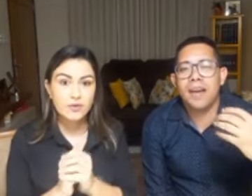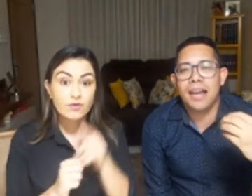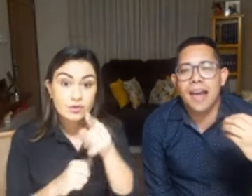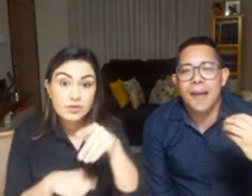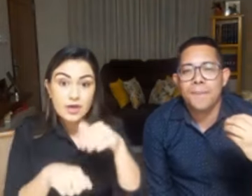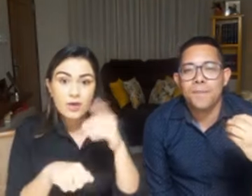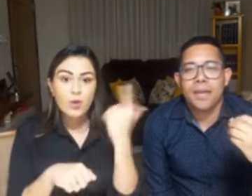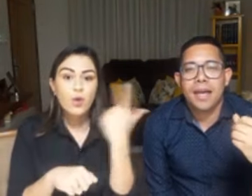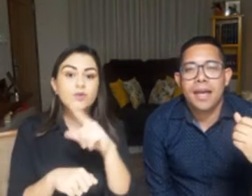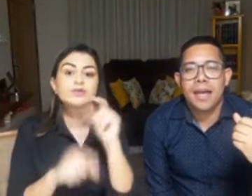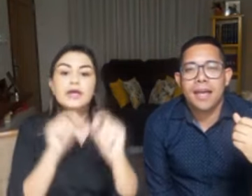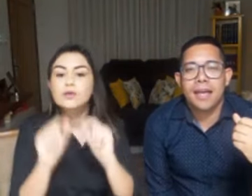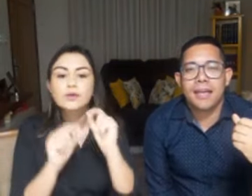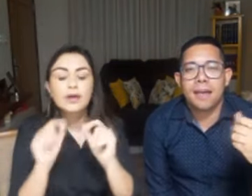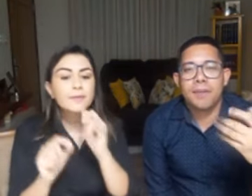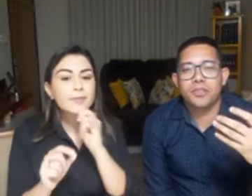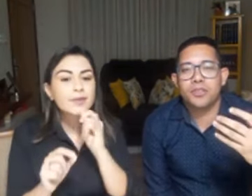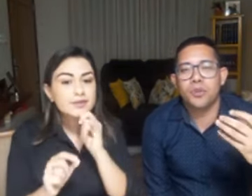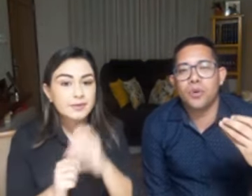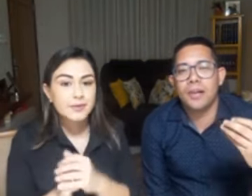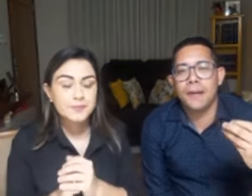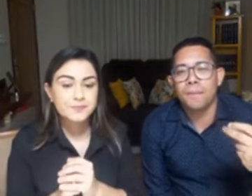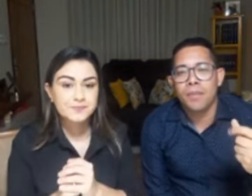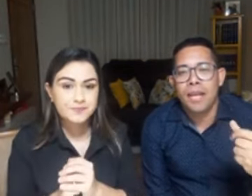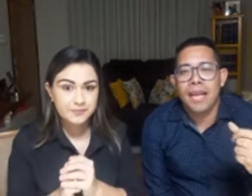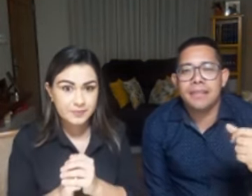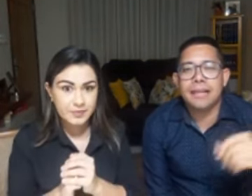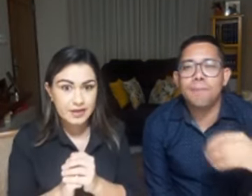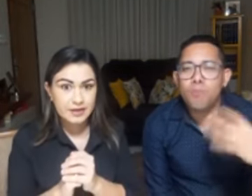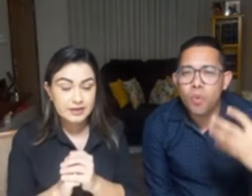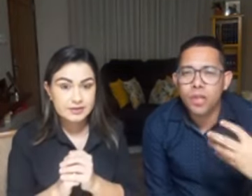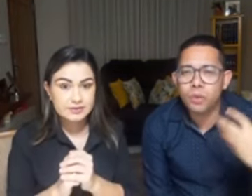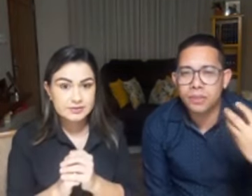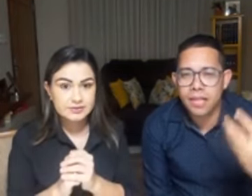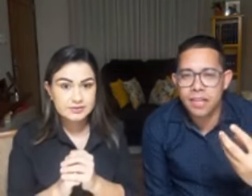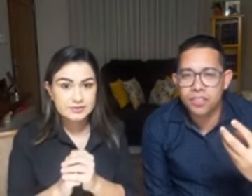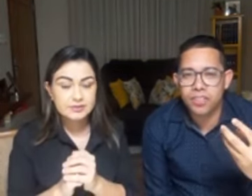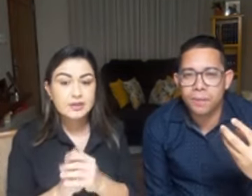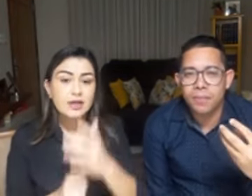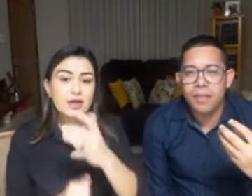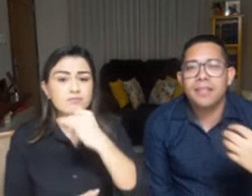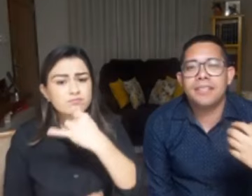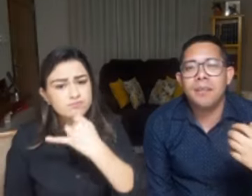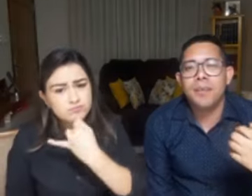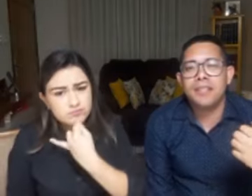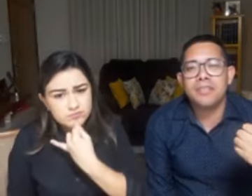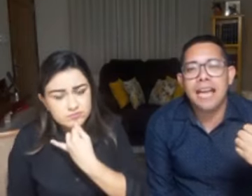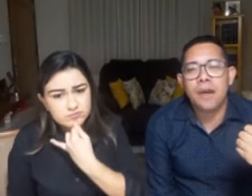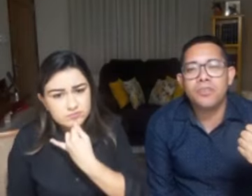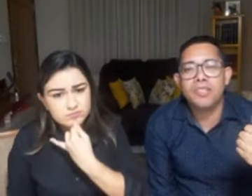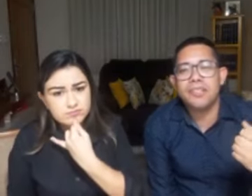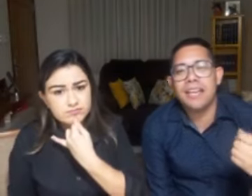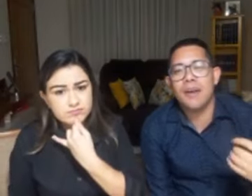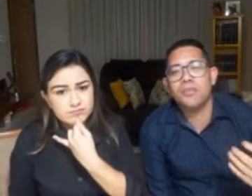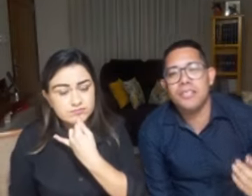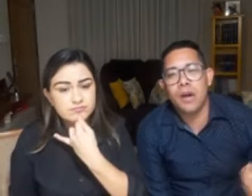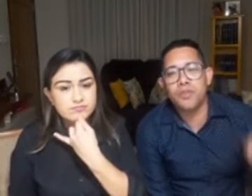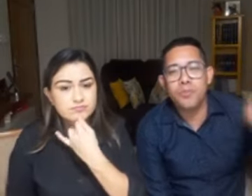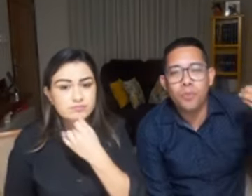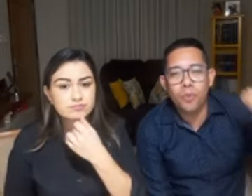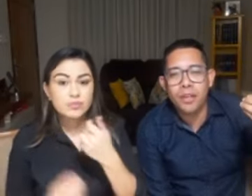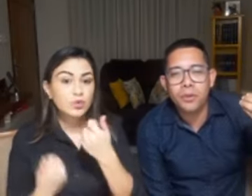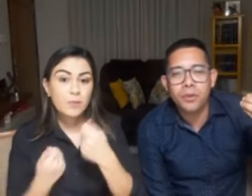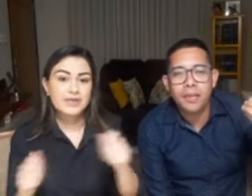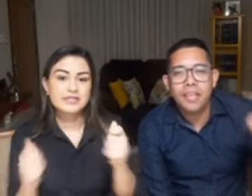consegue falar que a pessoa ela está muito triste sem precisar utilizar o sinal